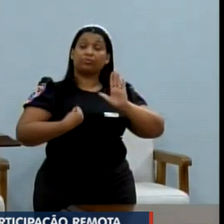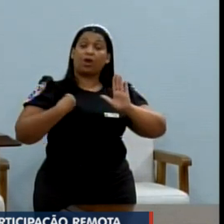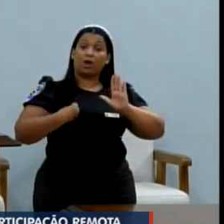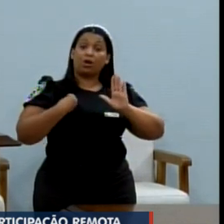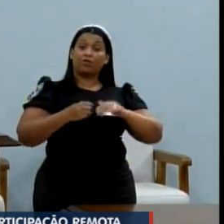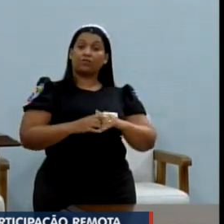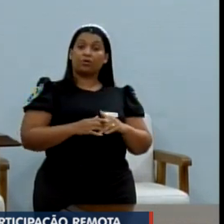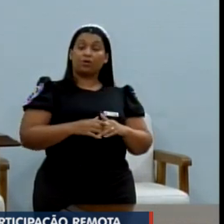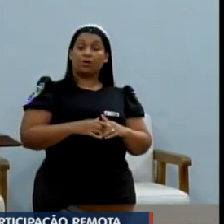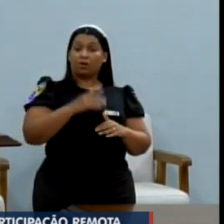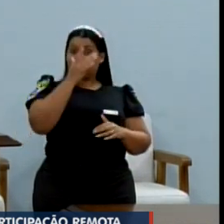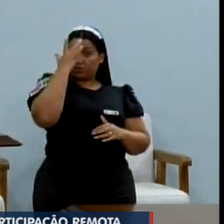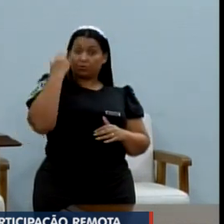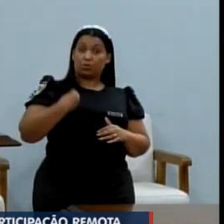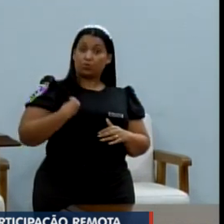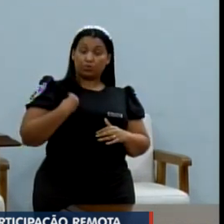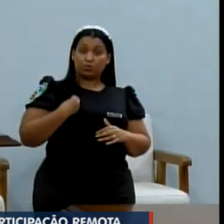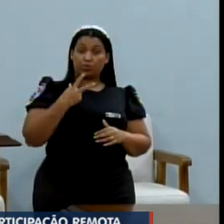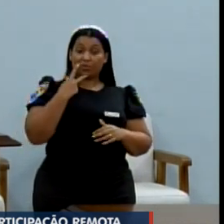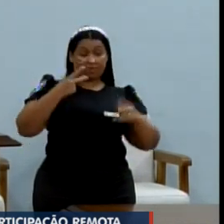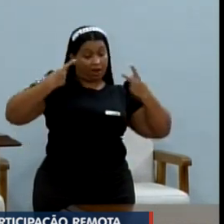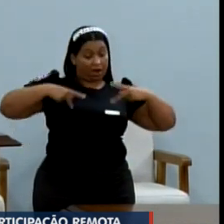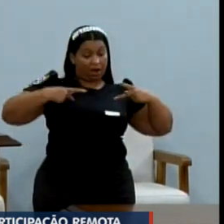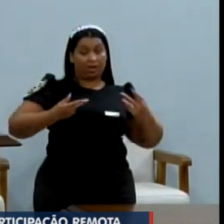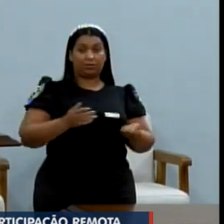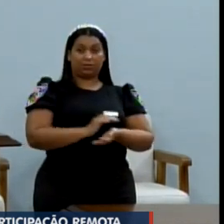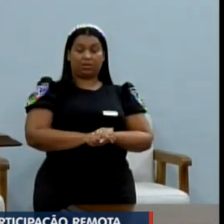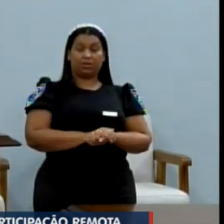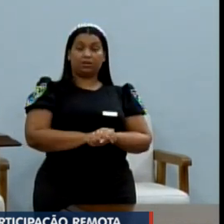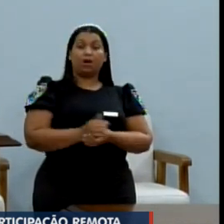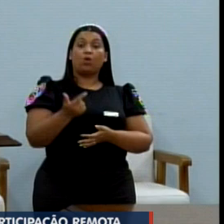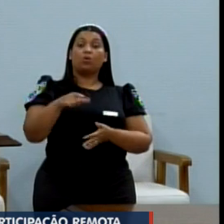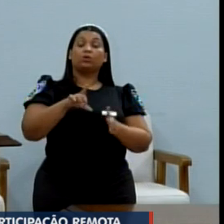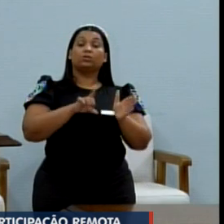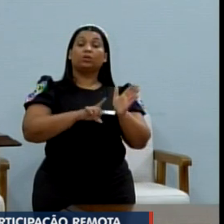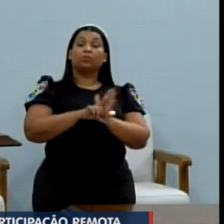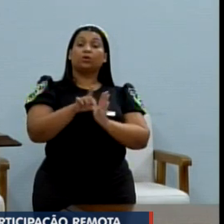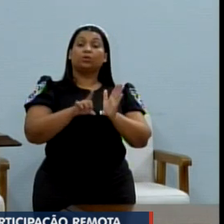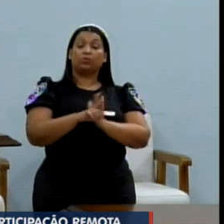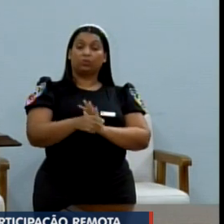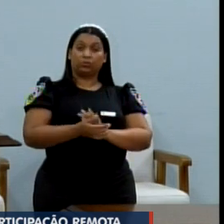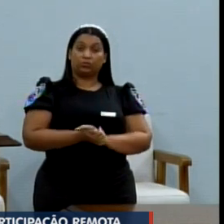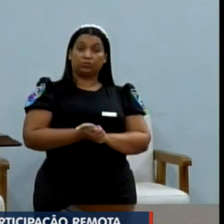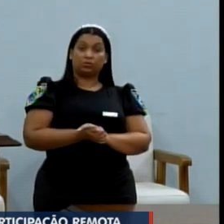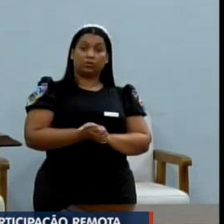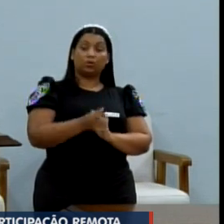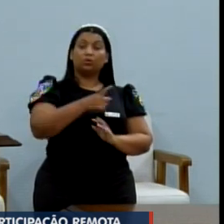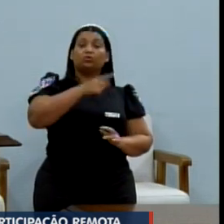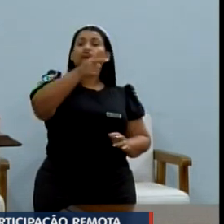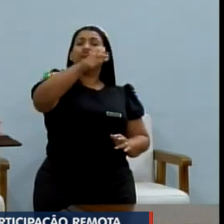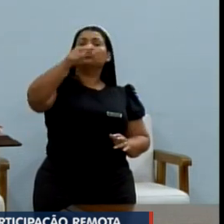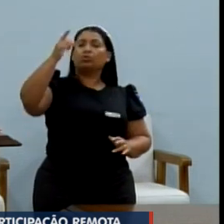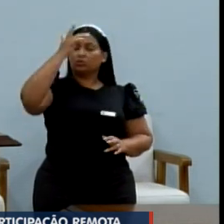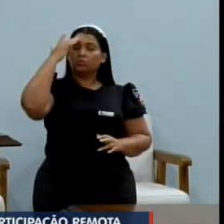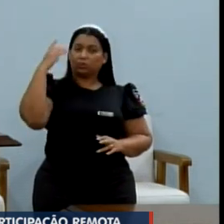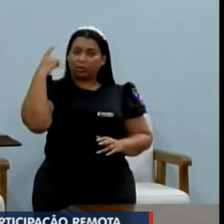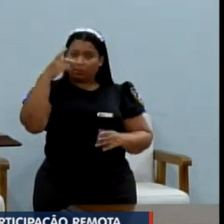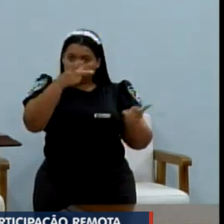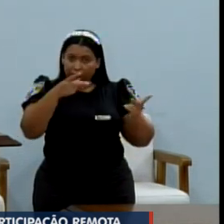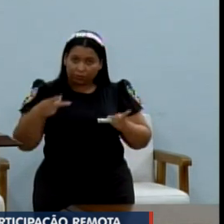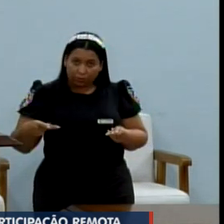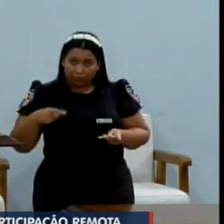para alguém que não estava presente para falar dele e a outra pergunta é os demais deputados foram